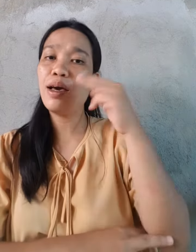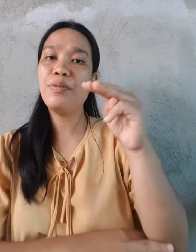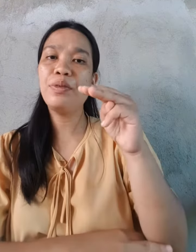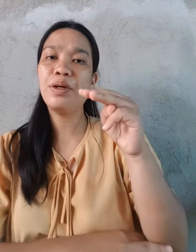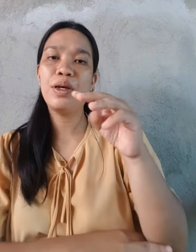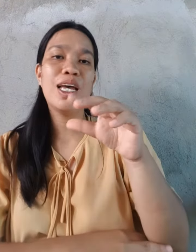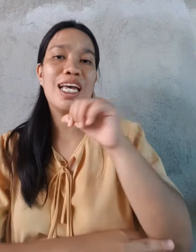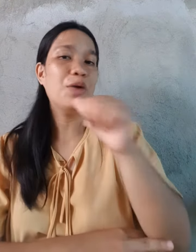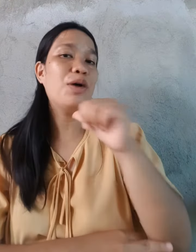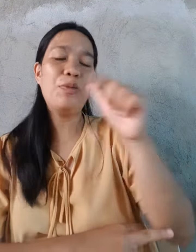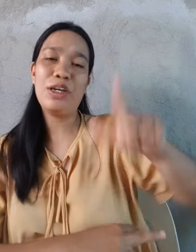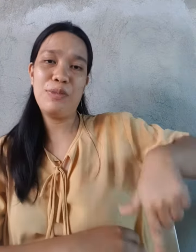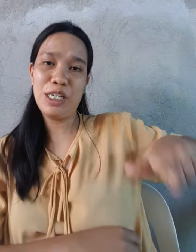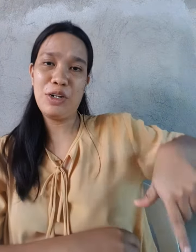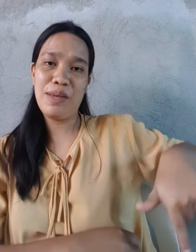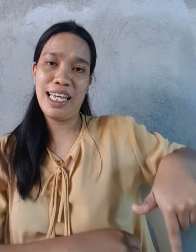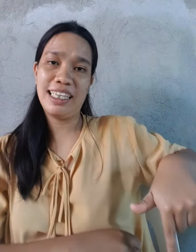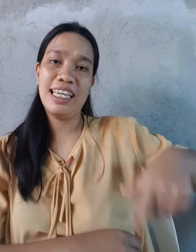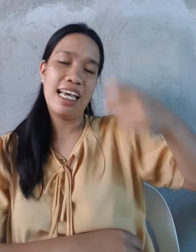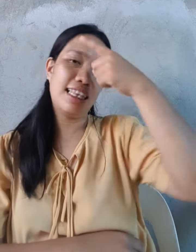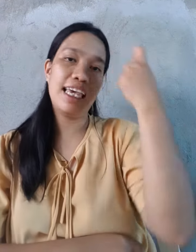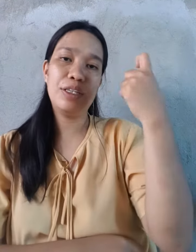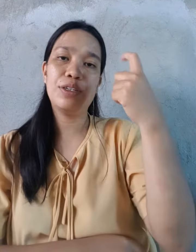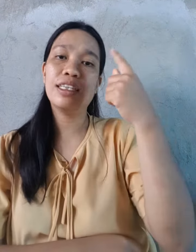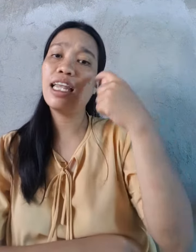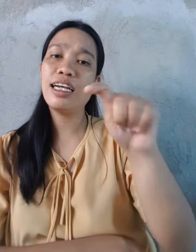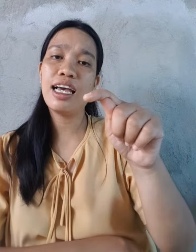"Ma'am, huwag po kayong masyadong malate." At dahil doon, talagang